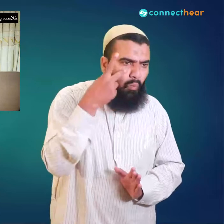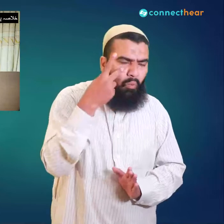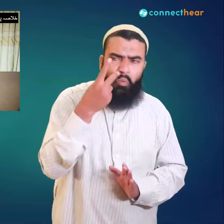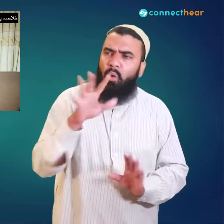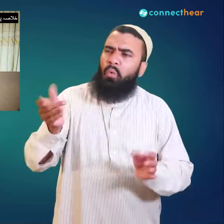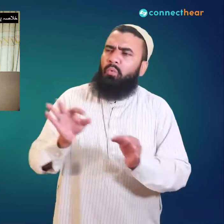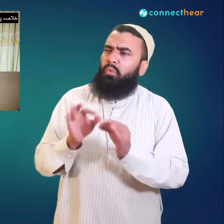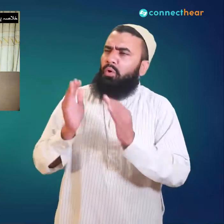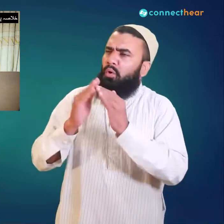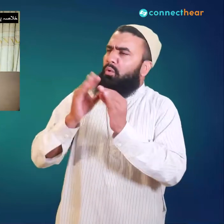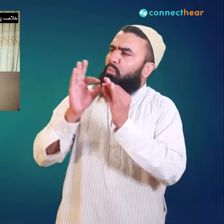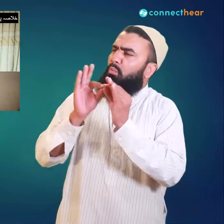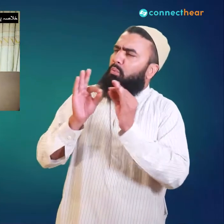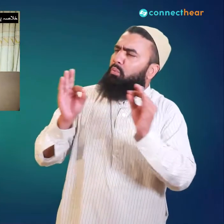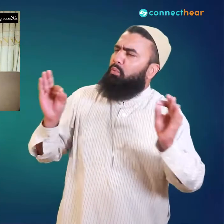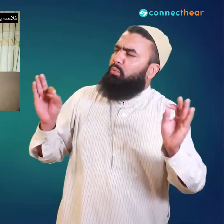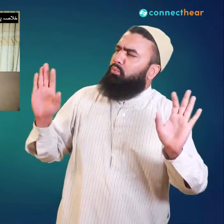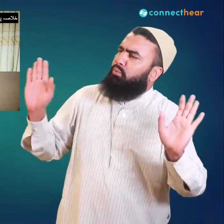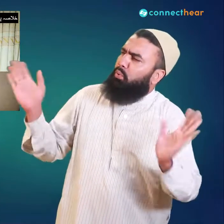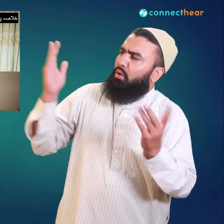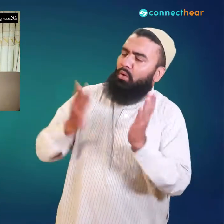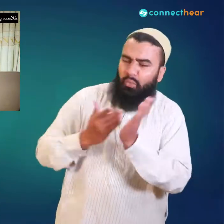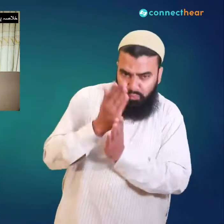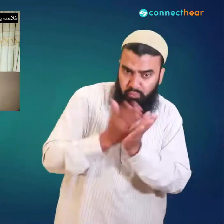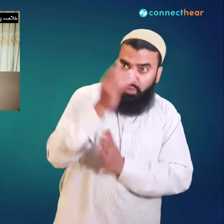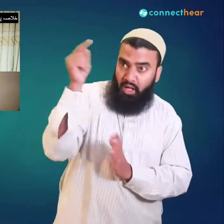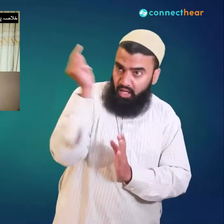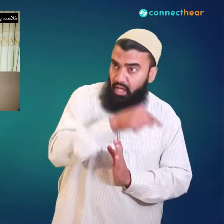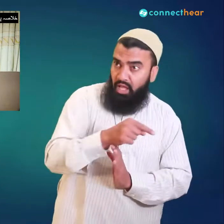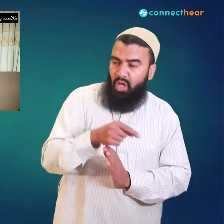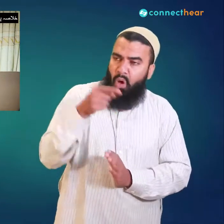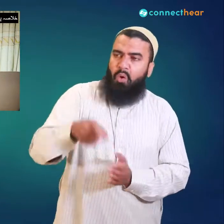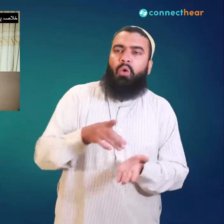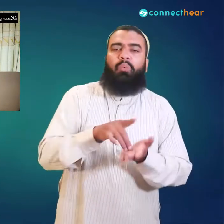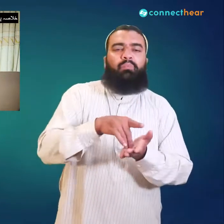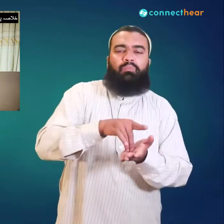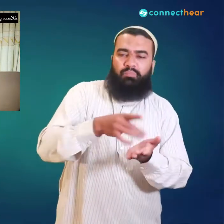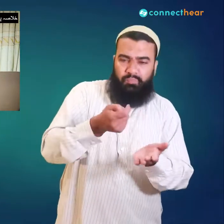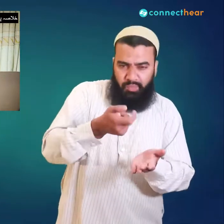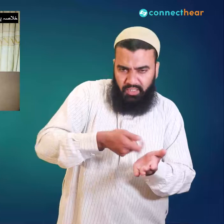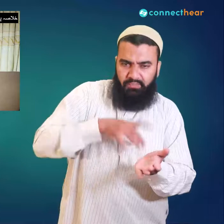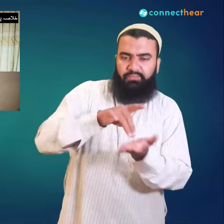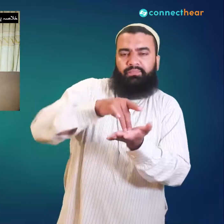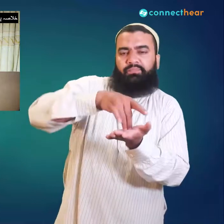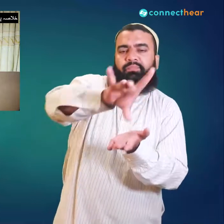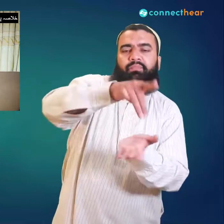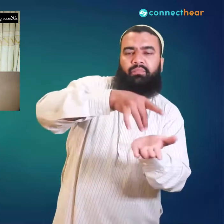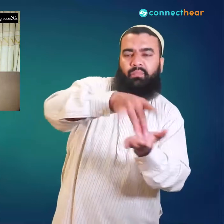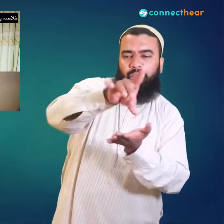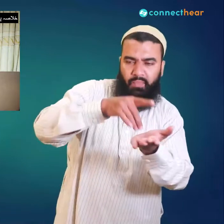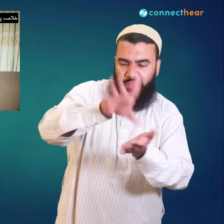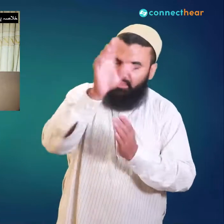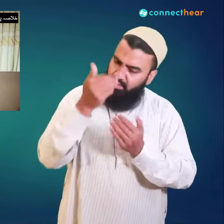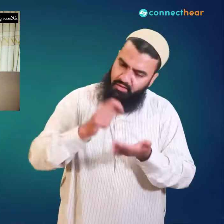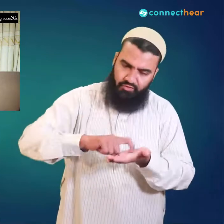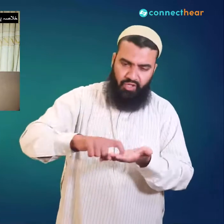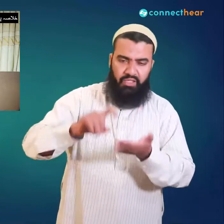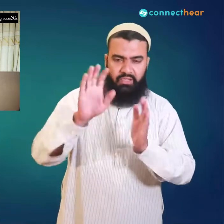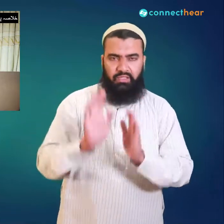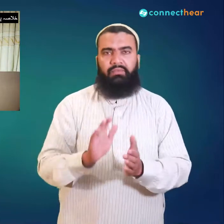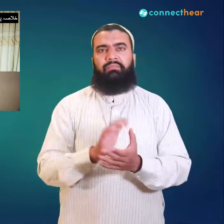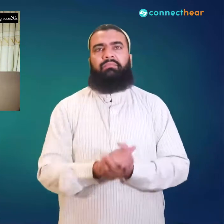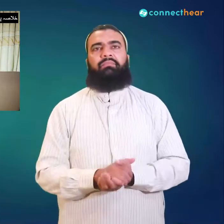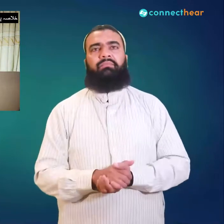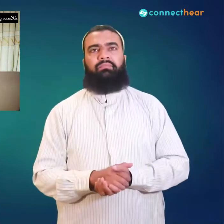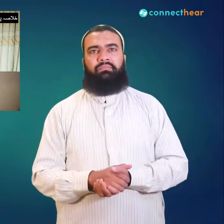ایسی صورت اگر پیش آ جائے کہ کوئی مسافر ہے اور اس کو پیسوں کی ضرورت پڑ گئی ہے تو زکوٰۃ کے مصارف سے اس کی